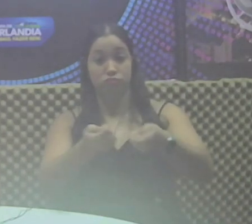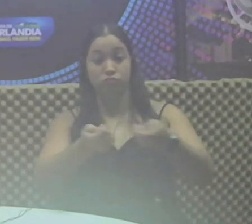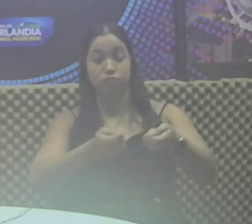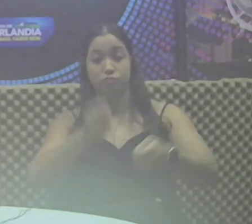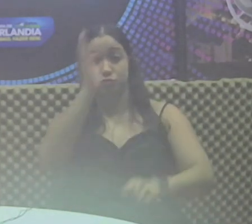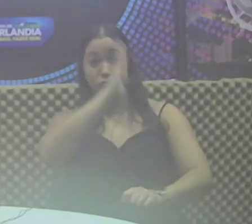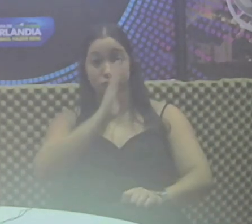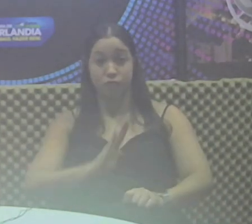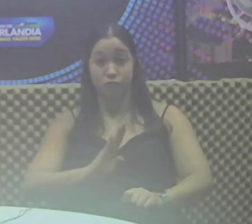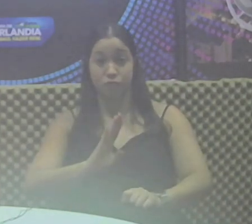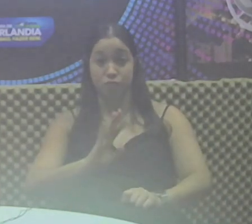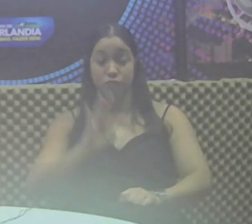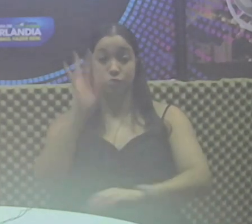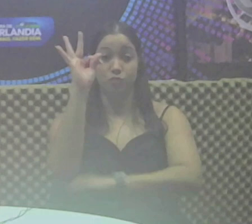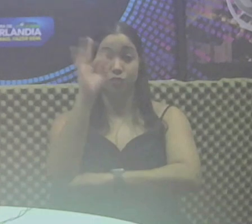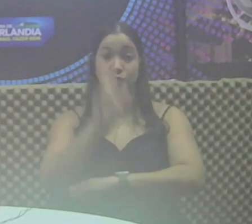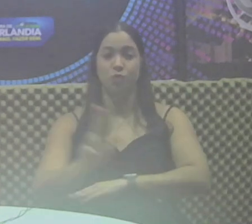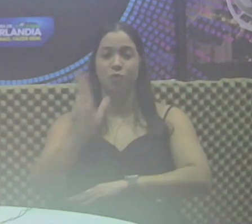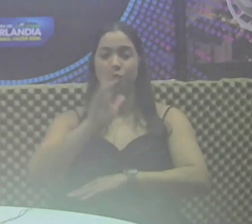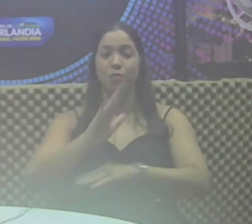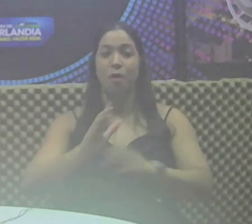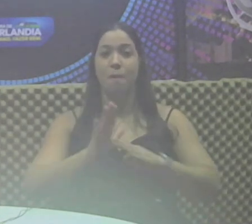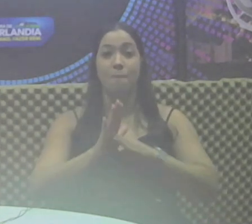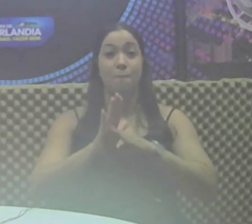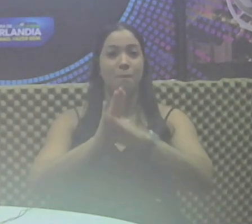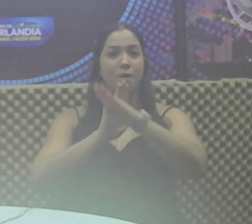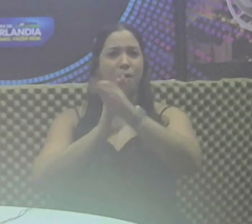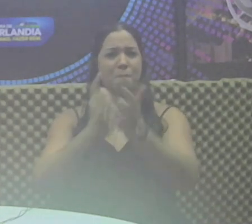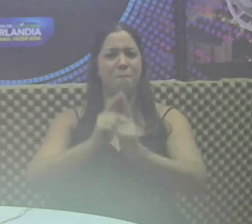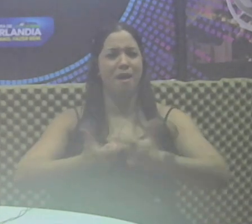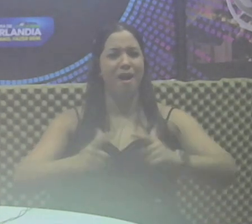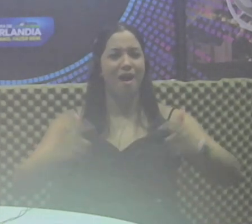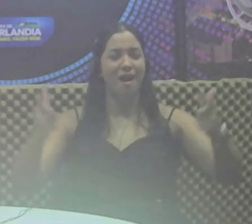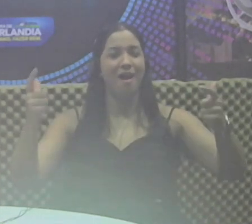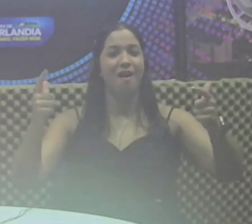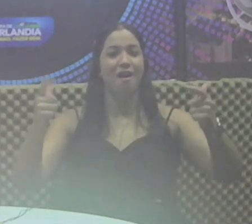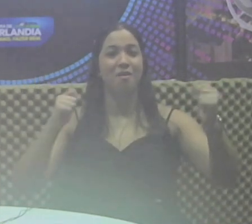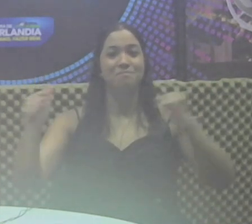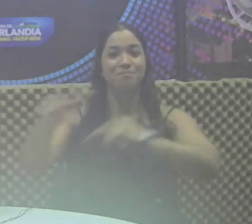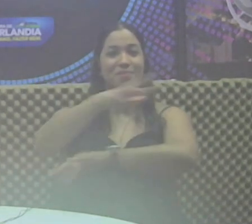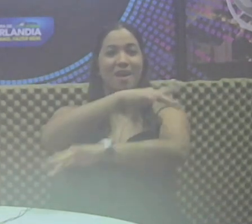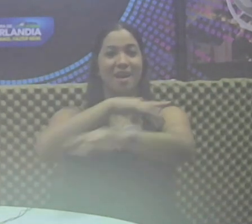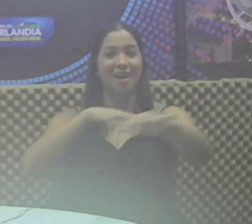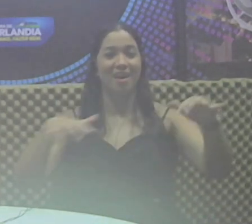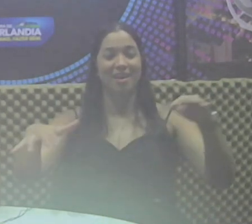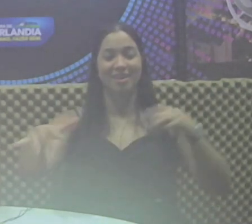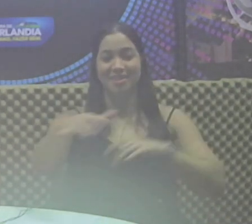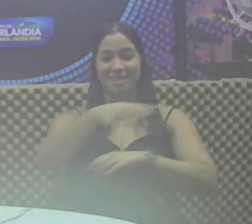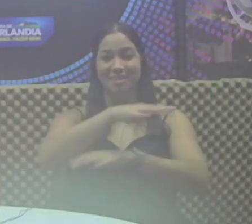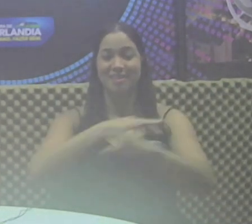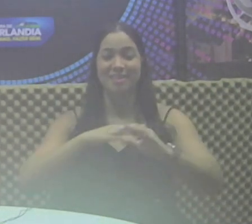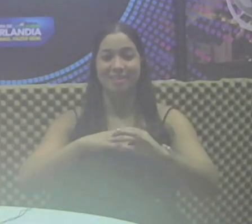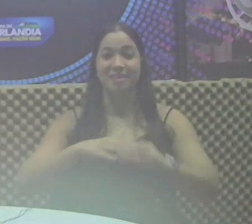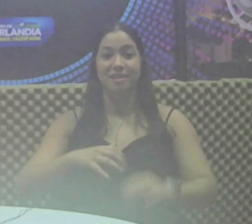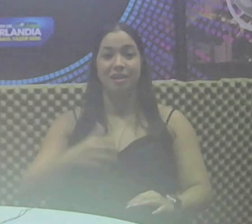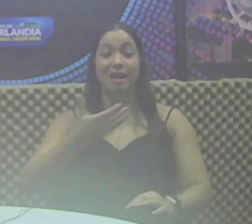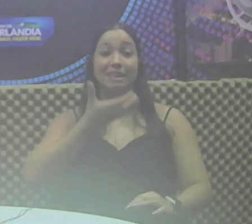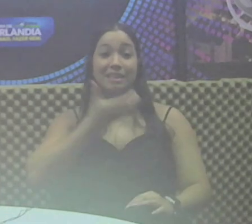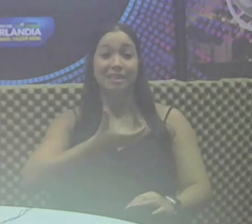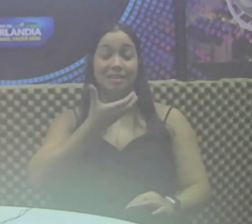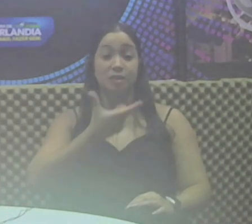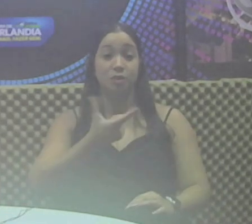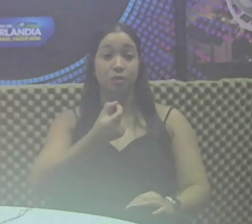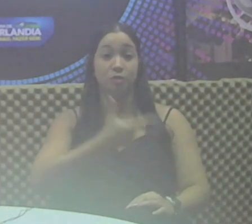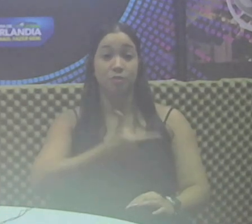o terminal de Uberlândia foi o que registrou o maior índice de crescimento na movimentação de passageiros entre dezembro de